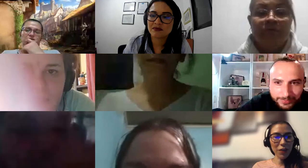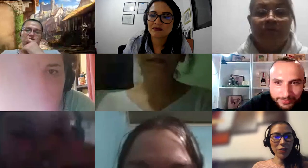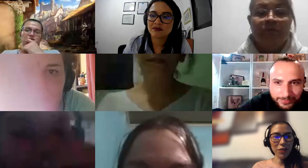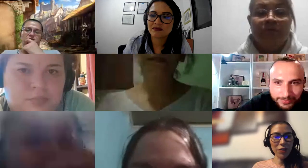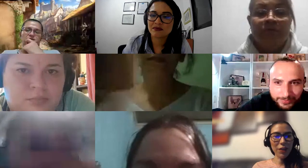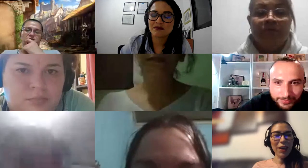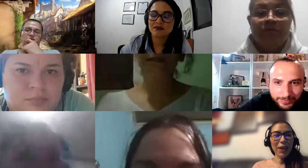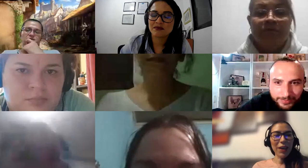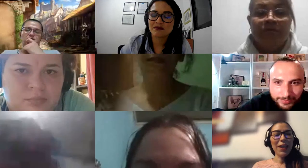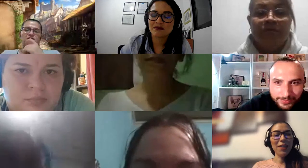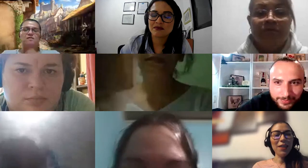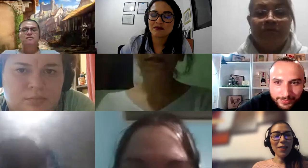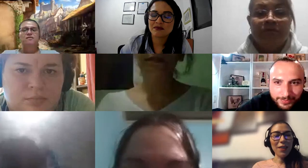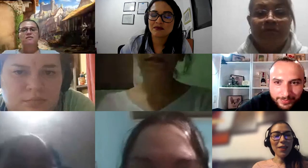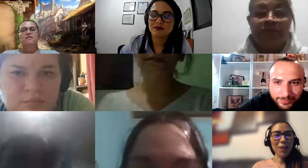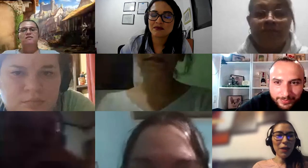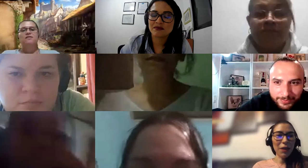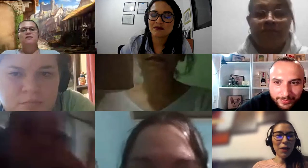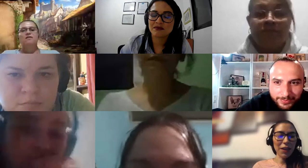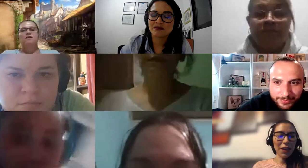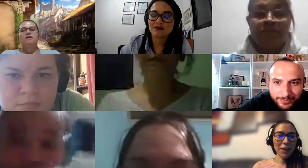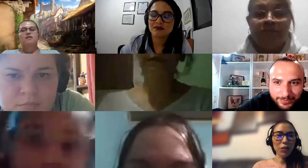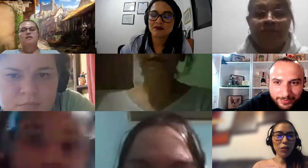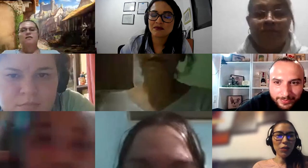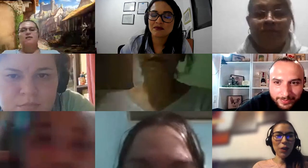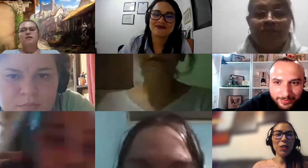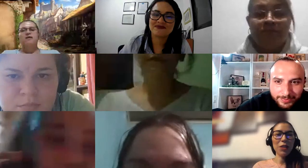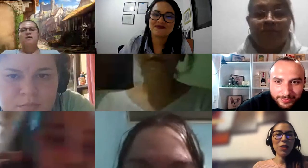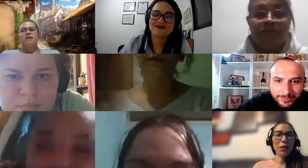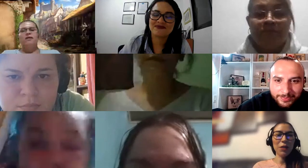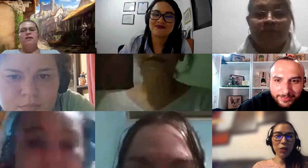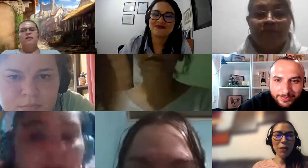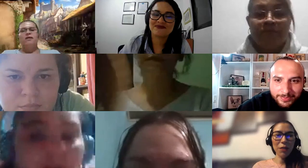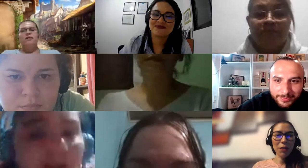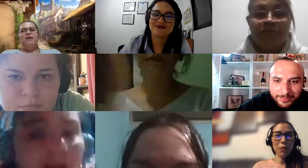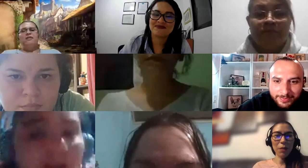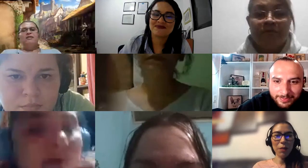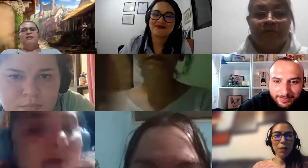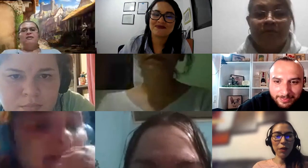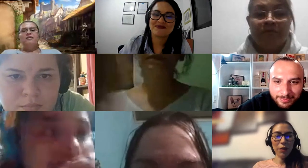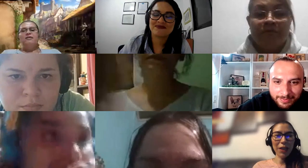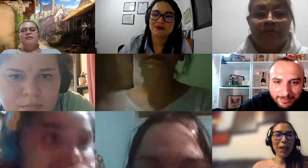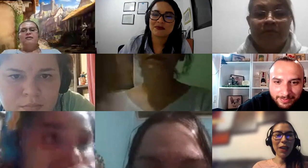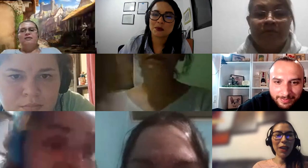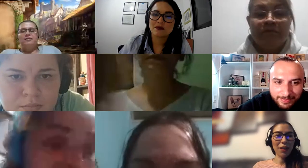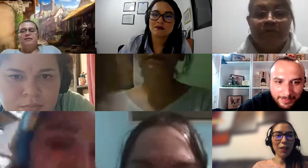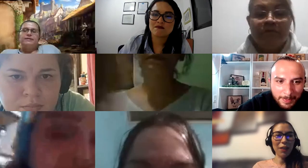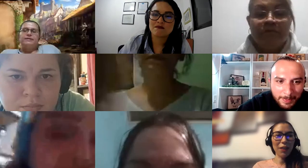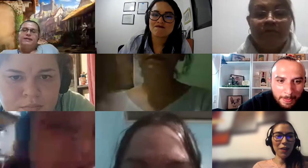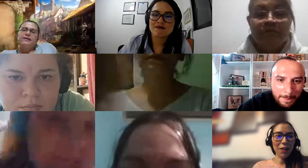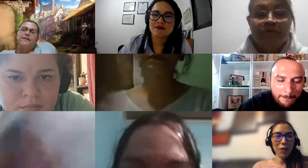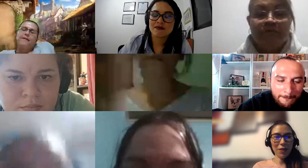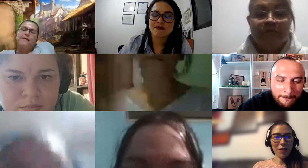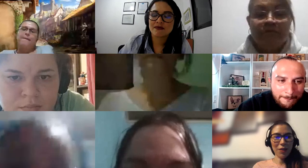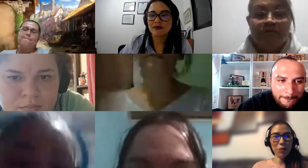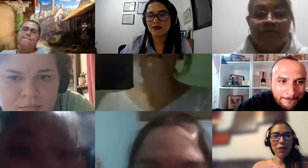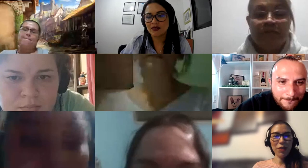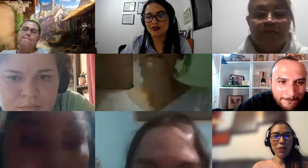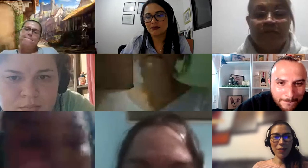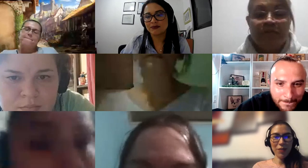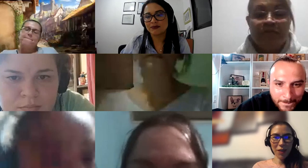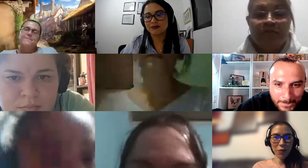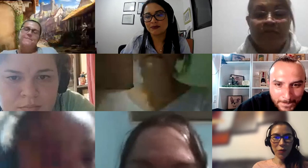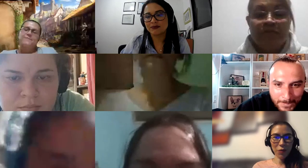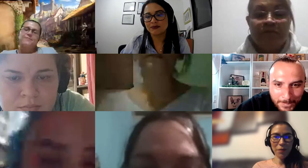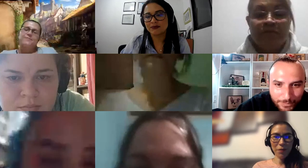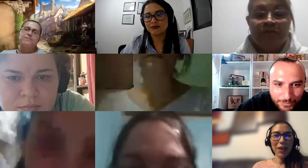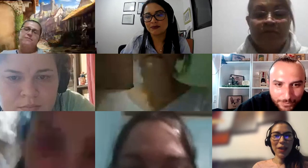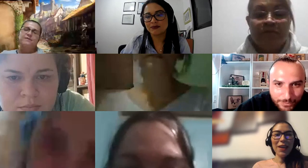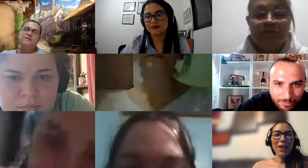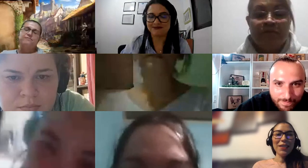comentarios y de esta manera todas las personas vamos a poder entender lo que estamos diciendo.